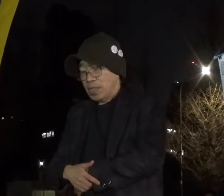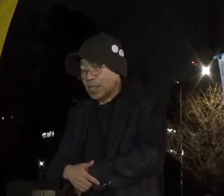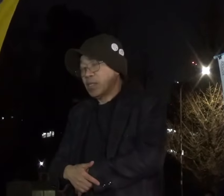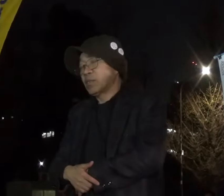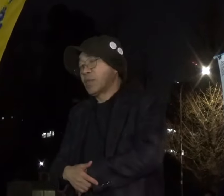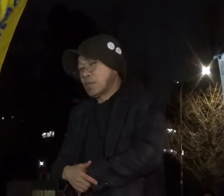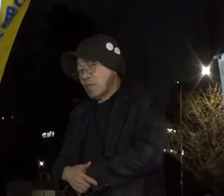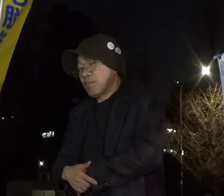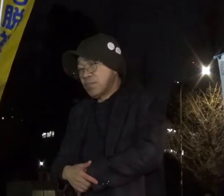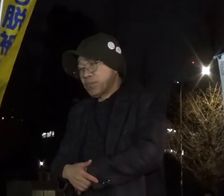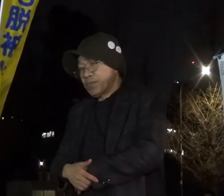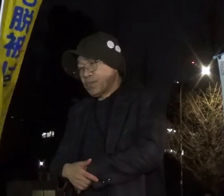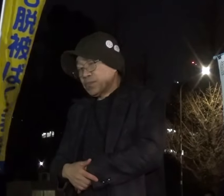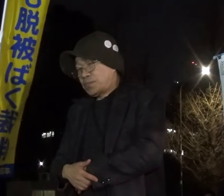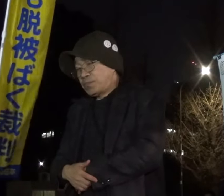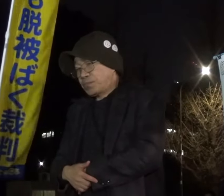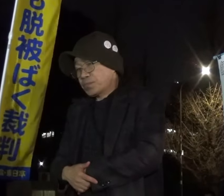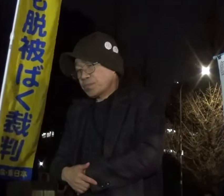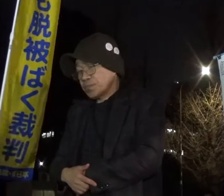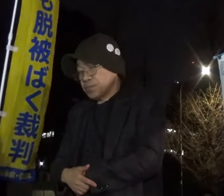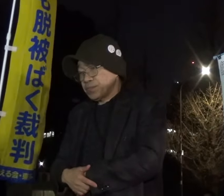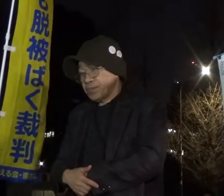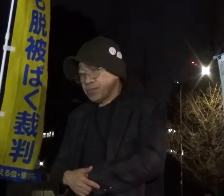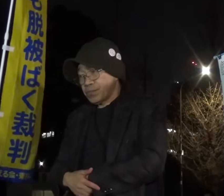に感じました。